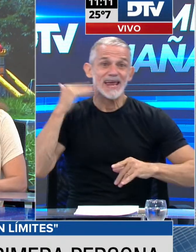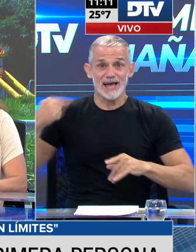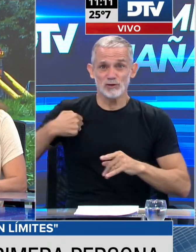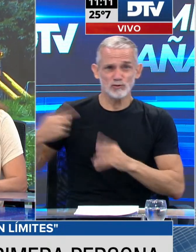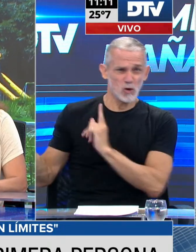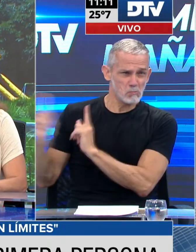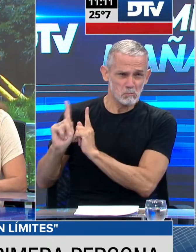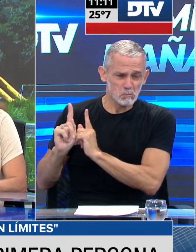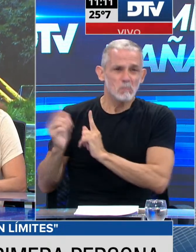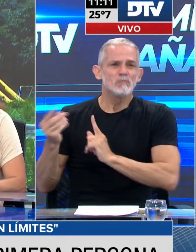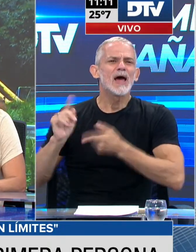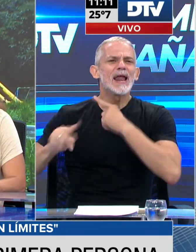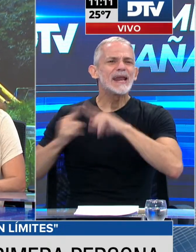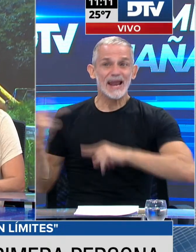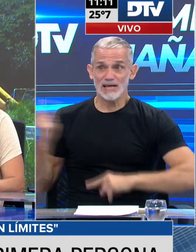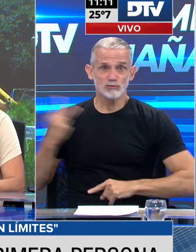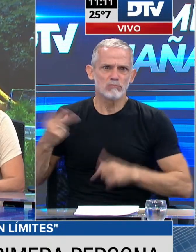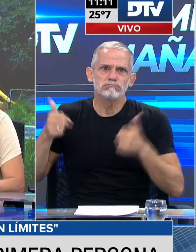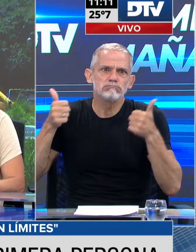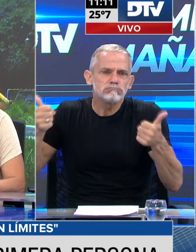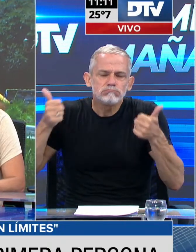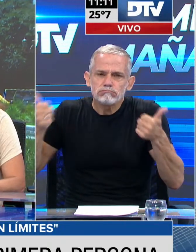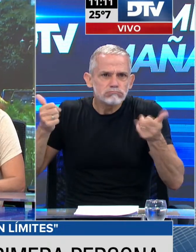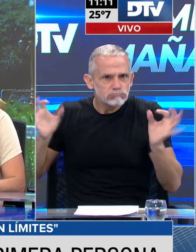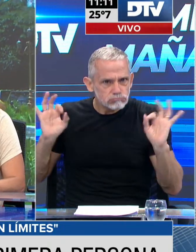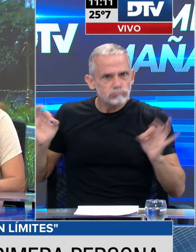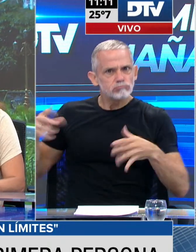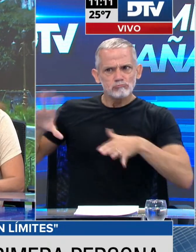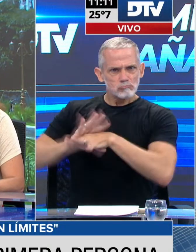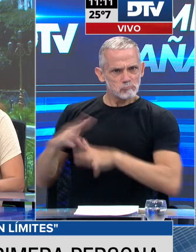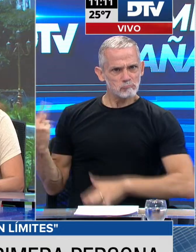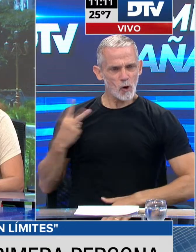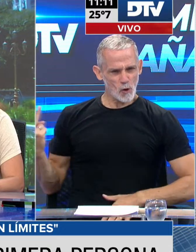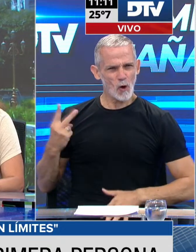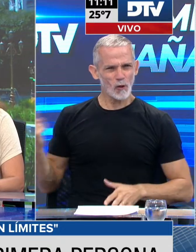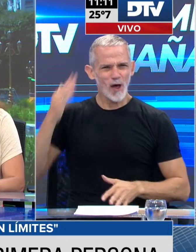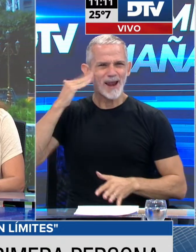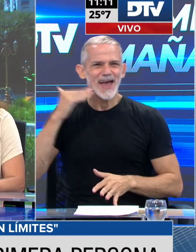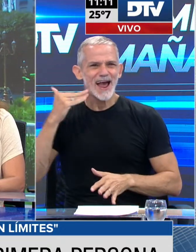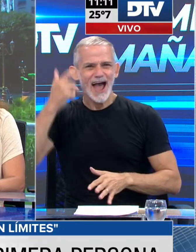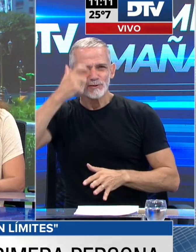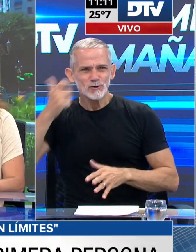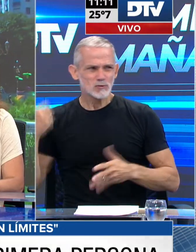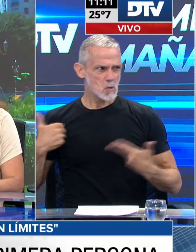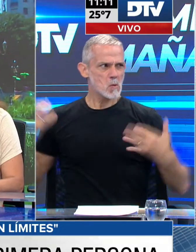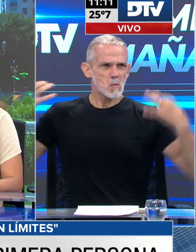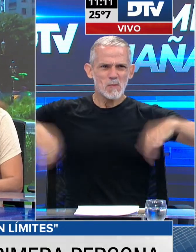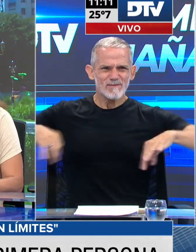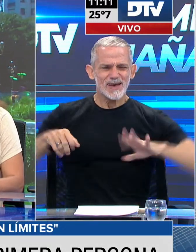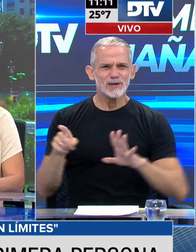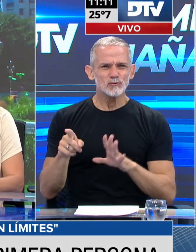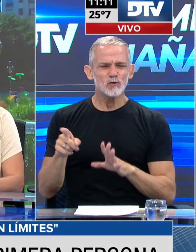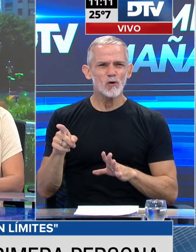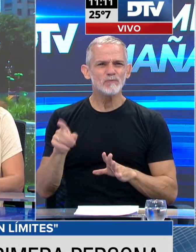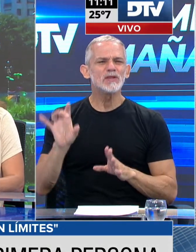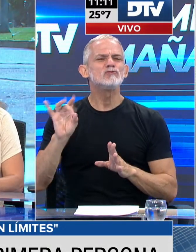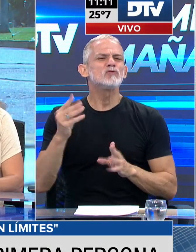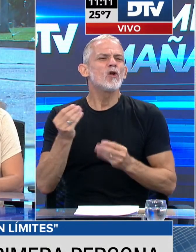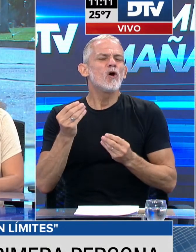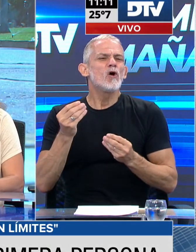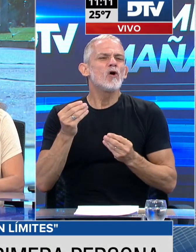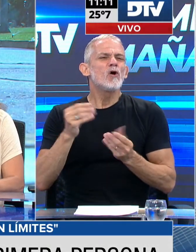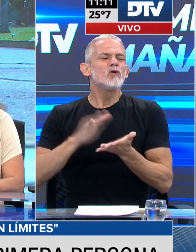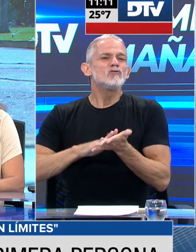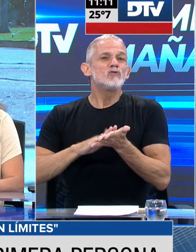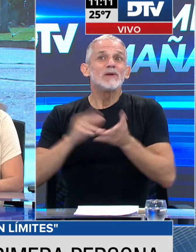yo la relación es excelente. Sí. Digamos que creo que estamos alineados no solamente en lo